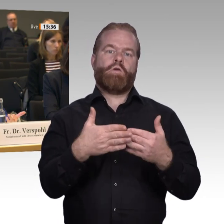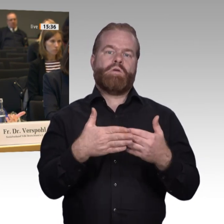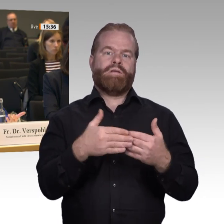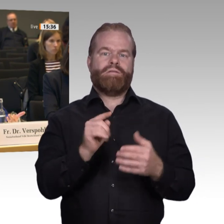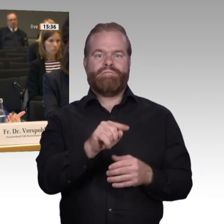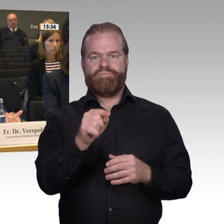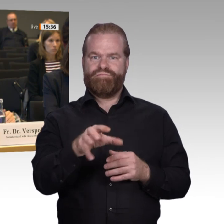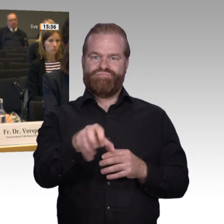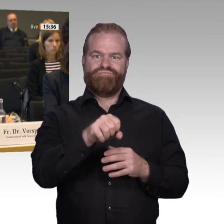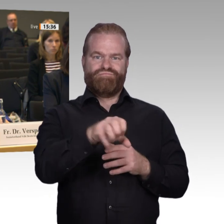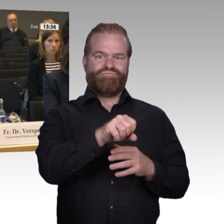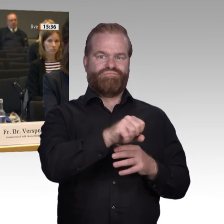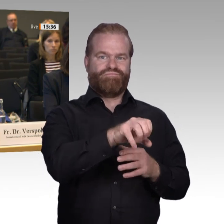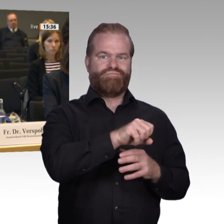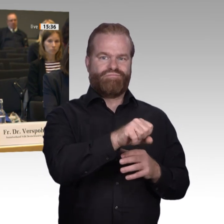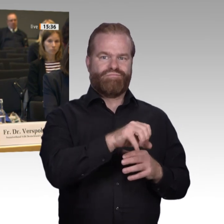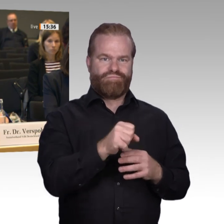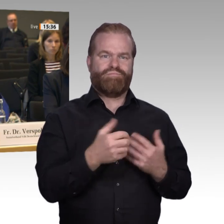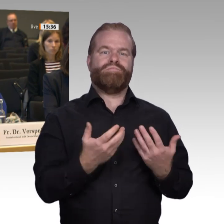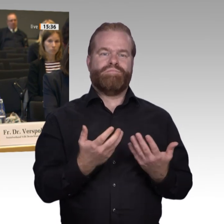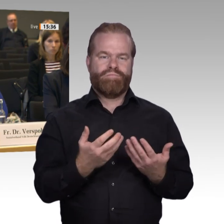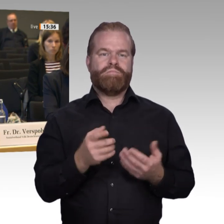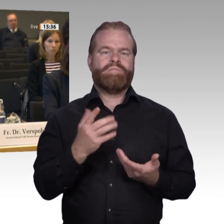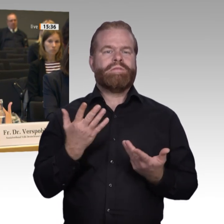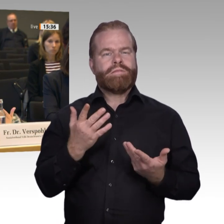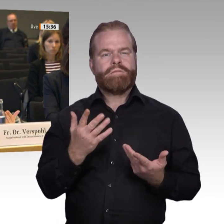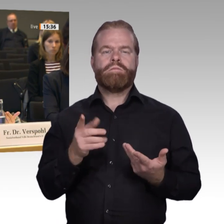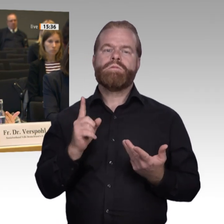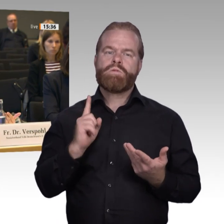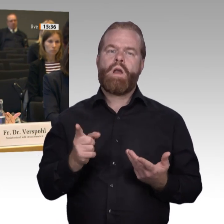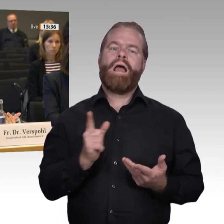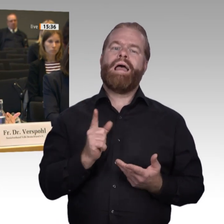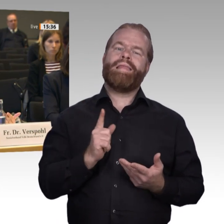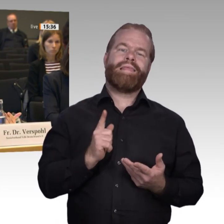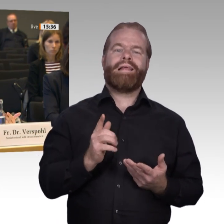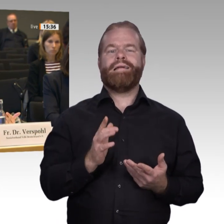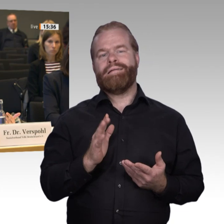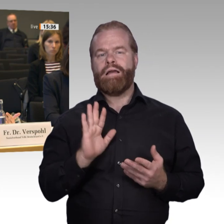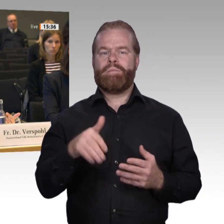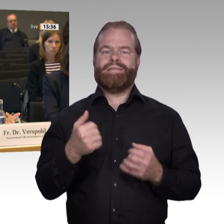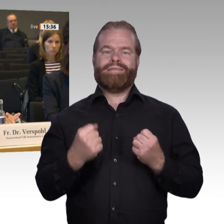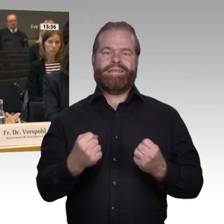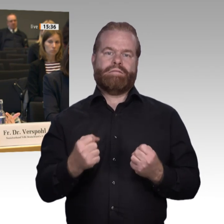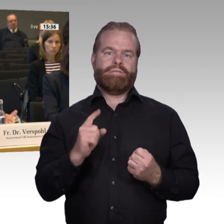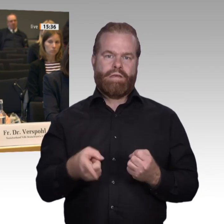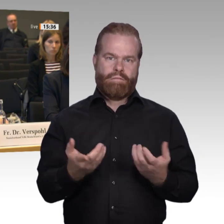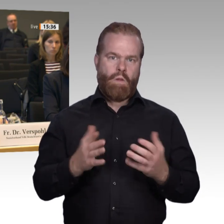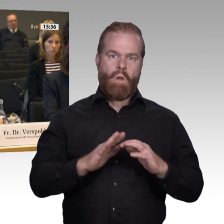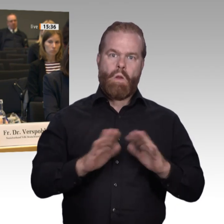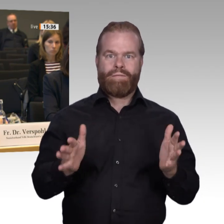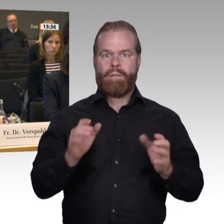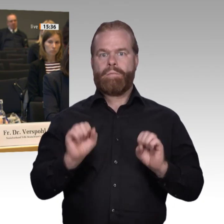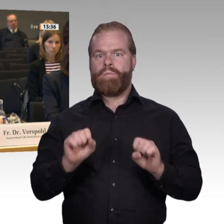haben, um im Alter abgesichert zu sein. Und deshalb glauben wir, das passt zu einem modernen Sozialstaat, da nicht auf die Kinder